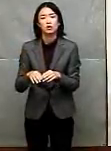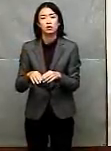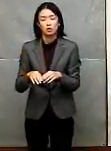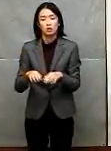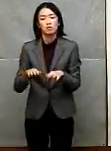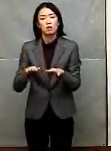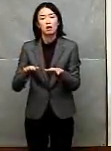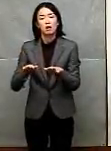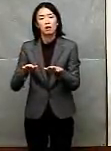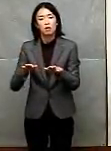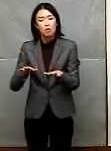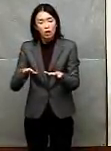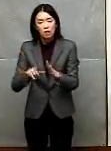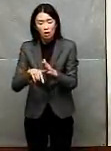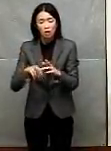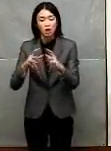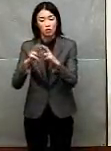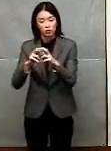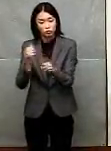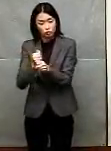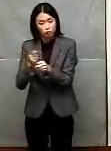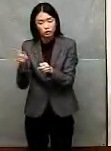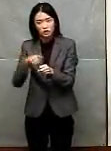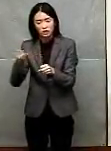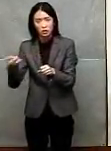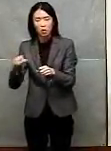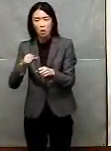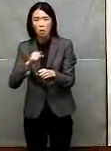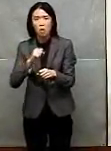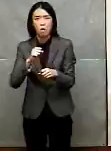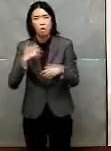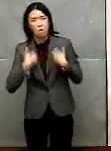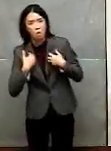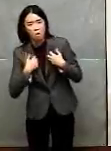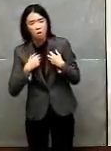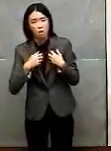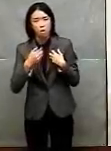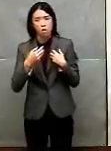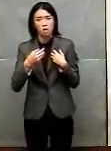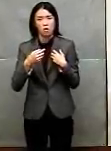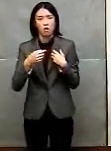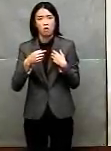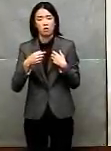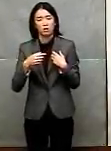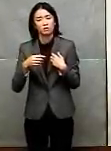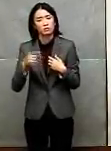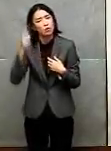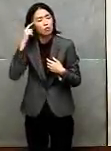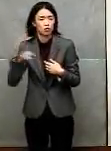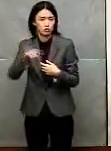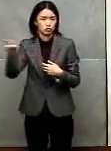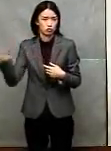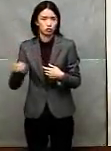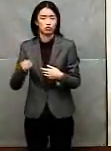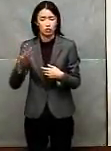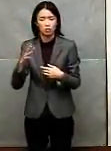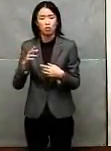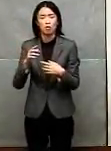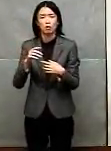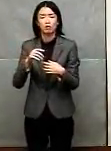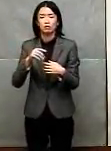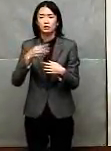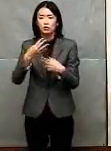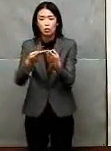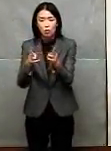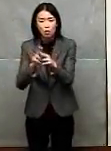強く大変思ってらっしゃる方もいらっしゃるかと思うんですが、そういういろいろお会いになれるような状況、パイプが増えている